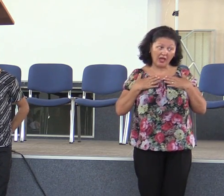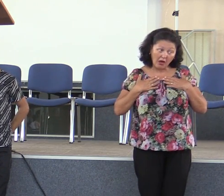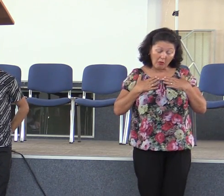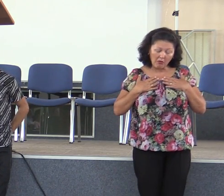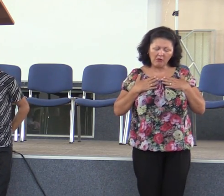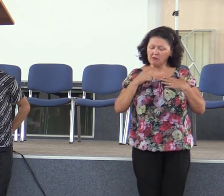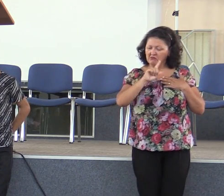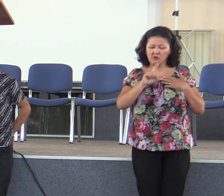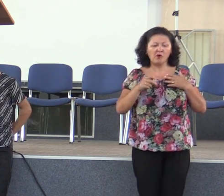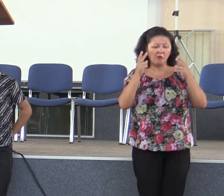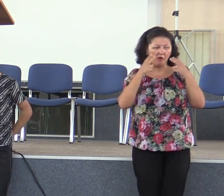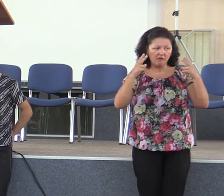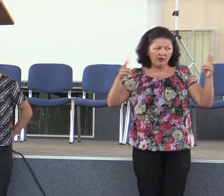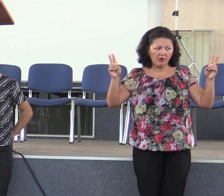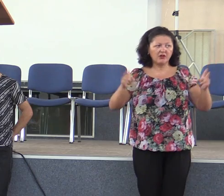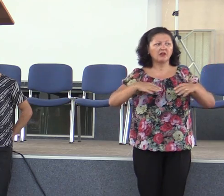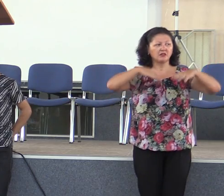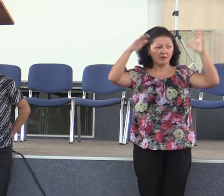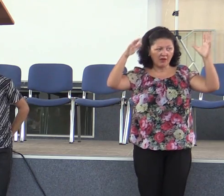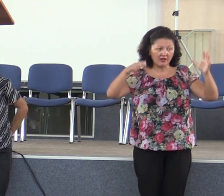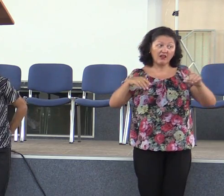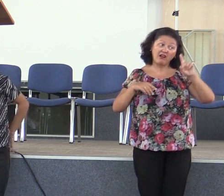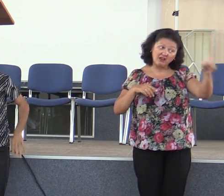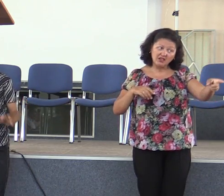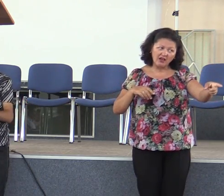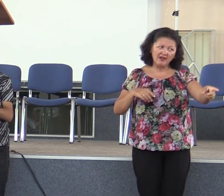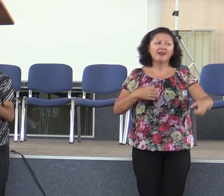mare decât ai tu. Și îți mulțumesc.